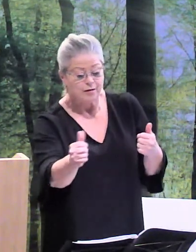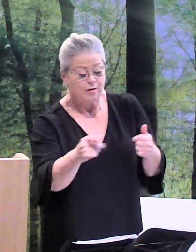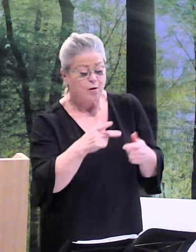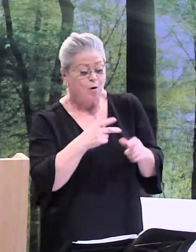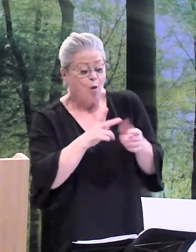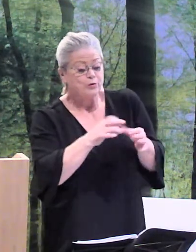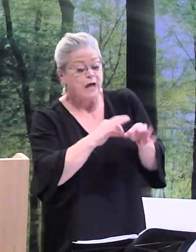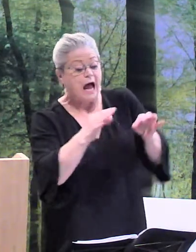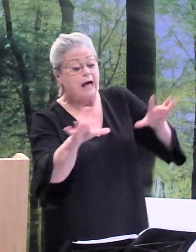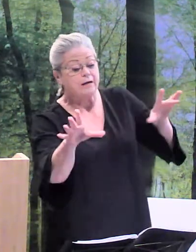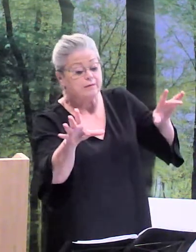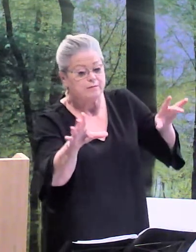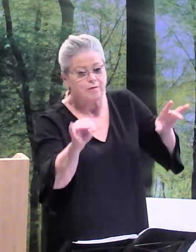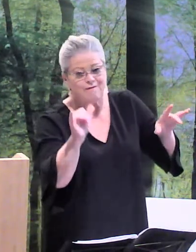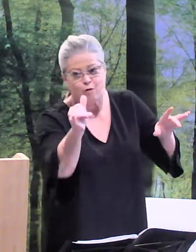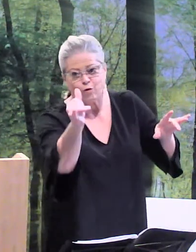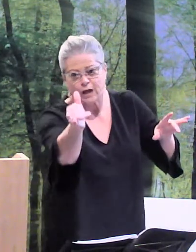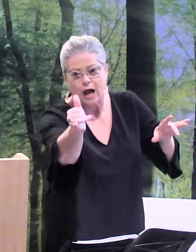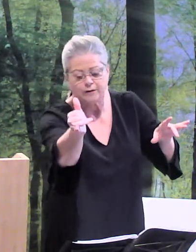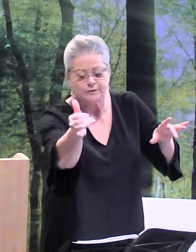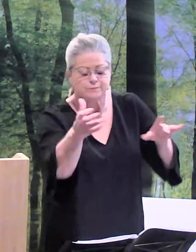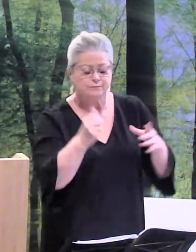Loshaken om voor te gaan.